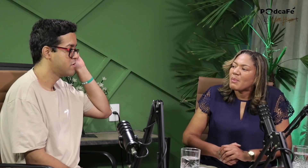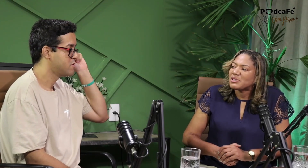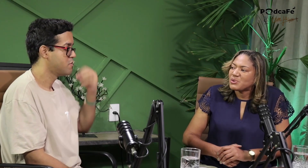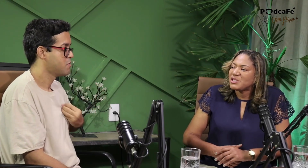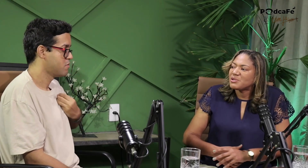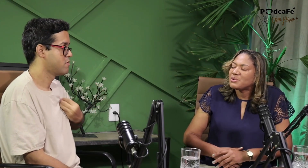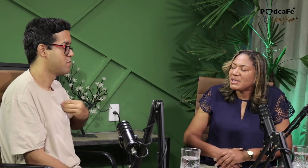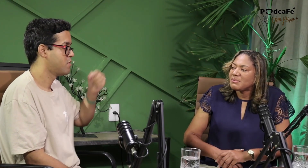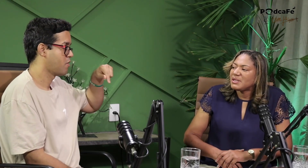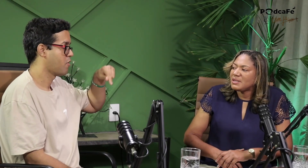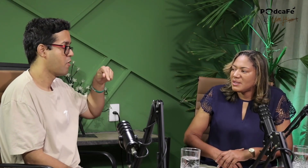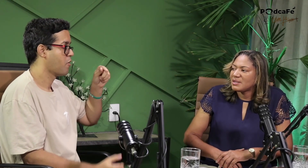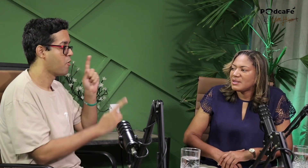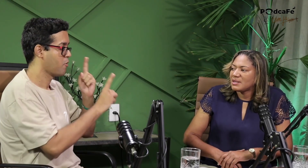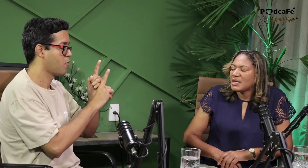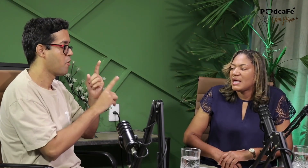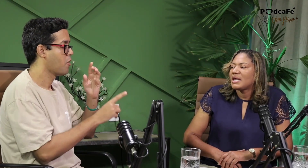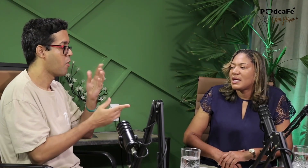O pastor Newton,